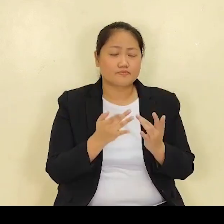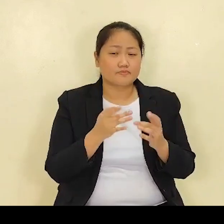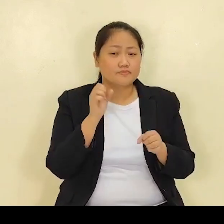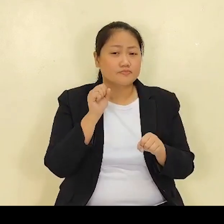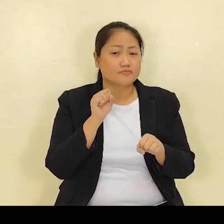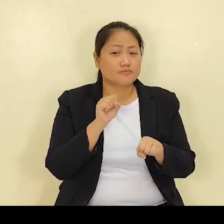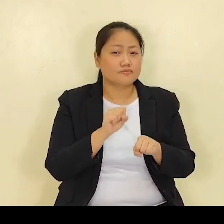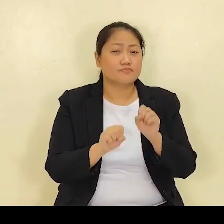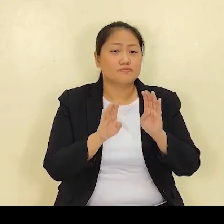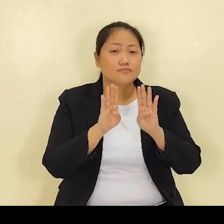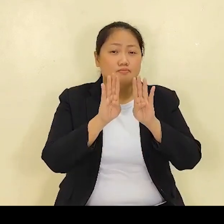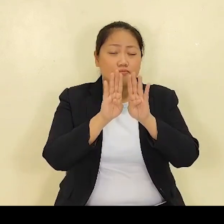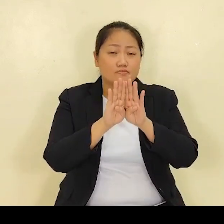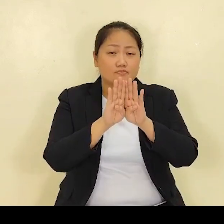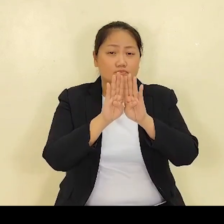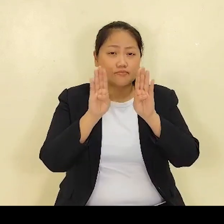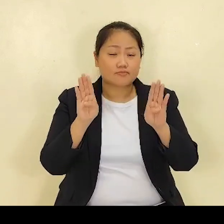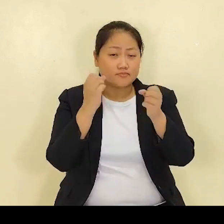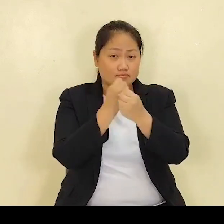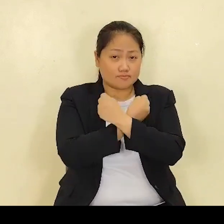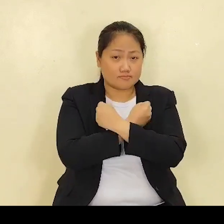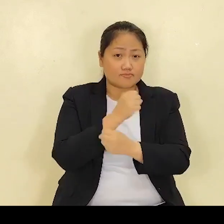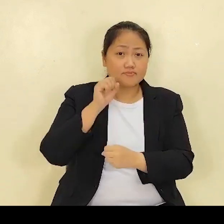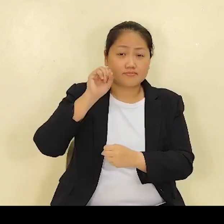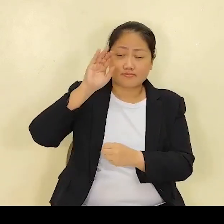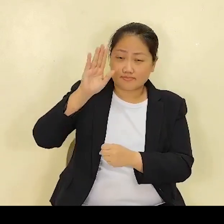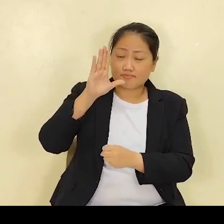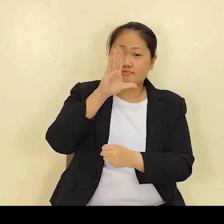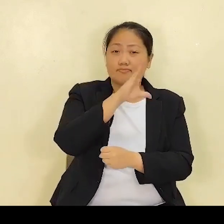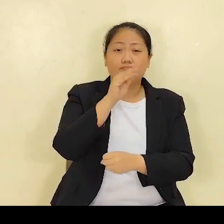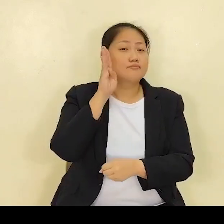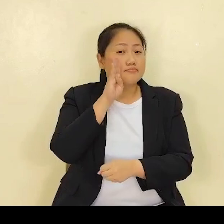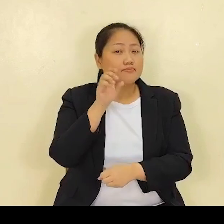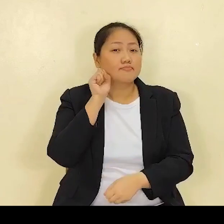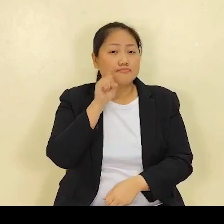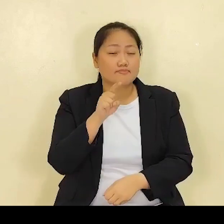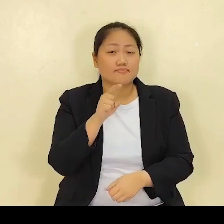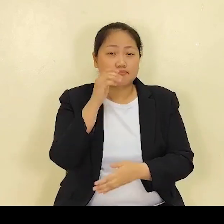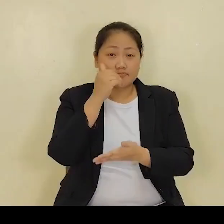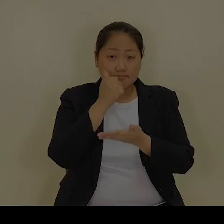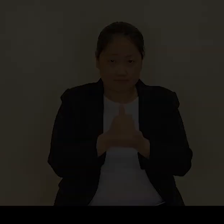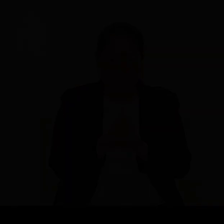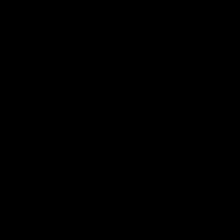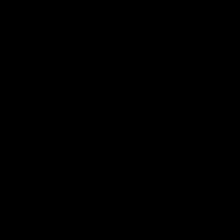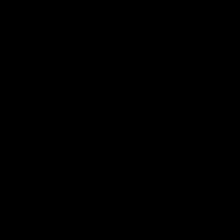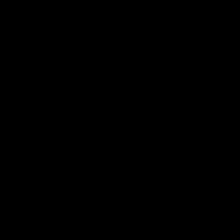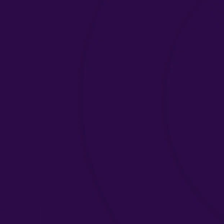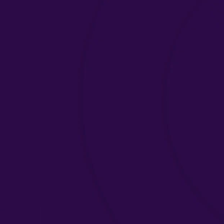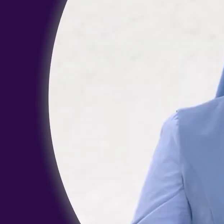sa gayon ay maging bukas kami na mahalin ka at ang aming kapwa.